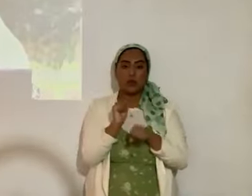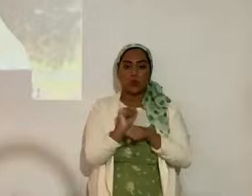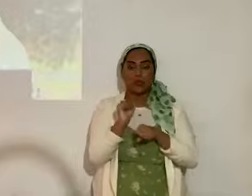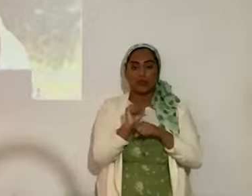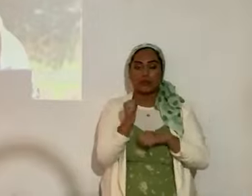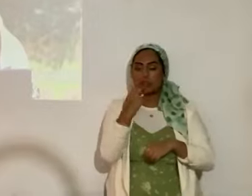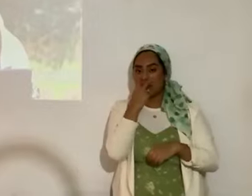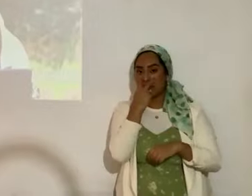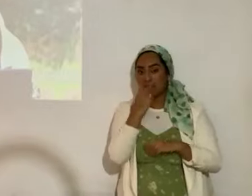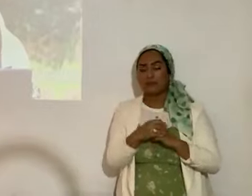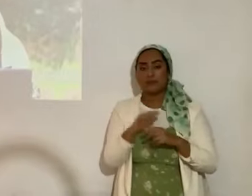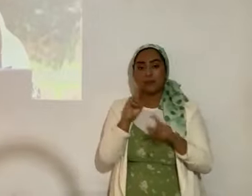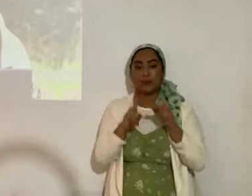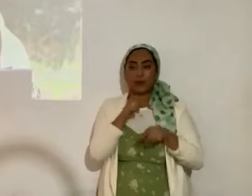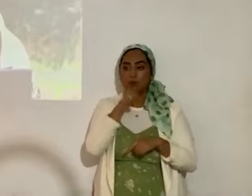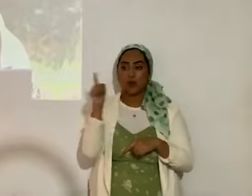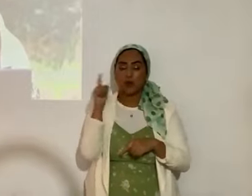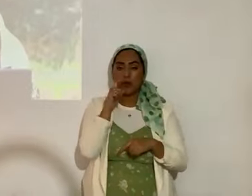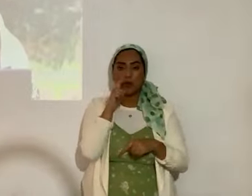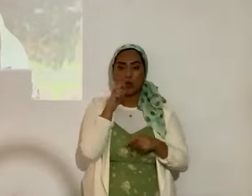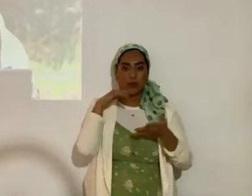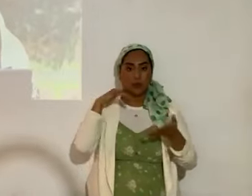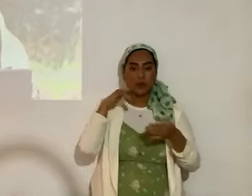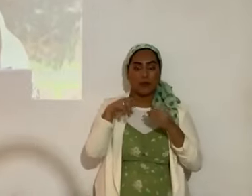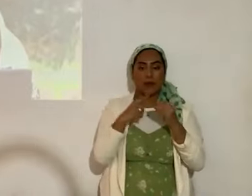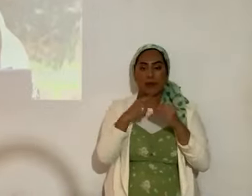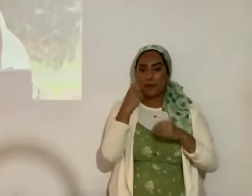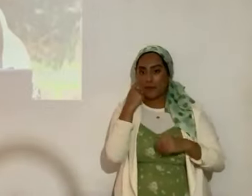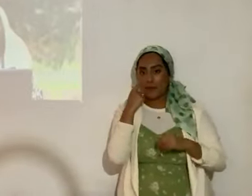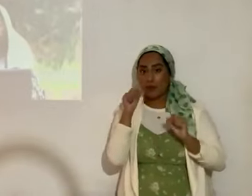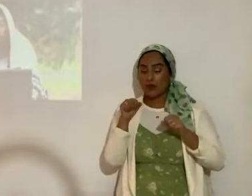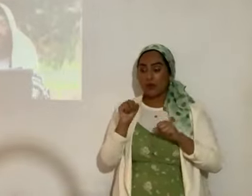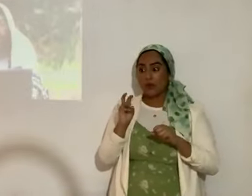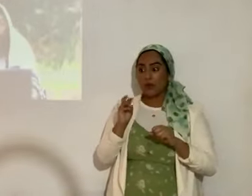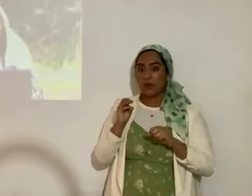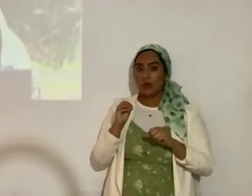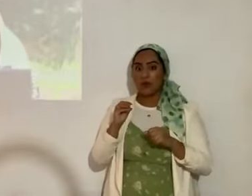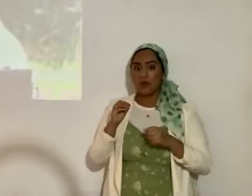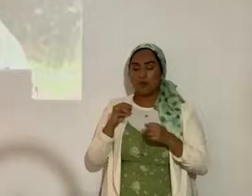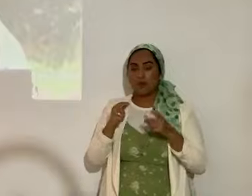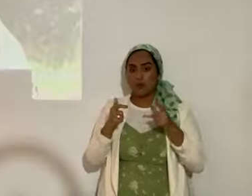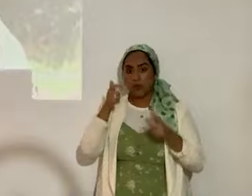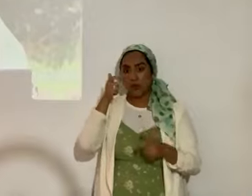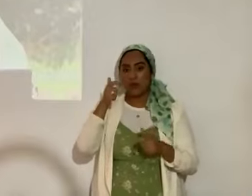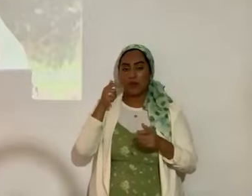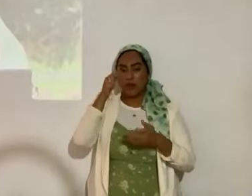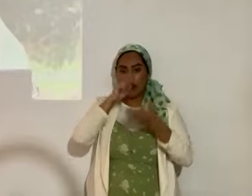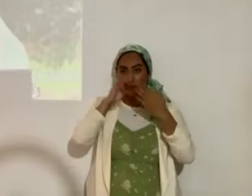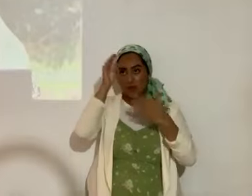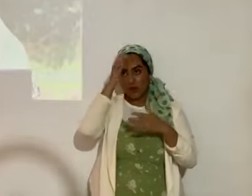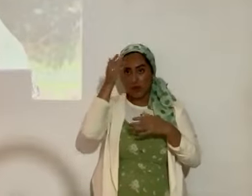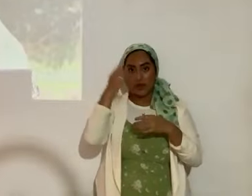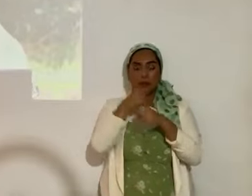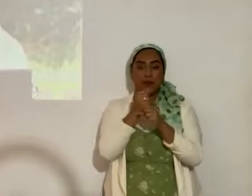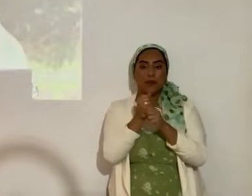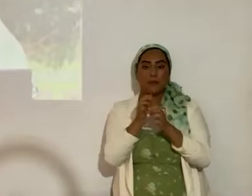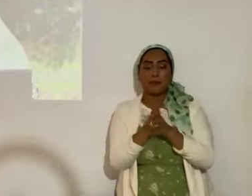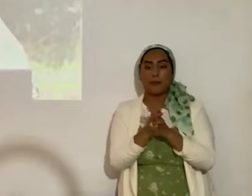Realmente las personas que se dedican al estudio de los ojitos pues se puede maravillar de lo grandioso que es la creación del eterno